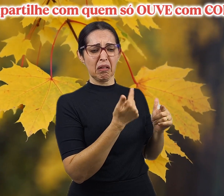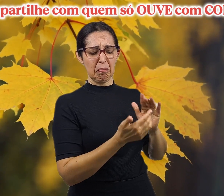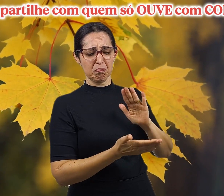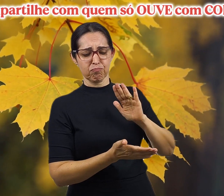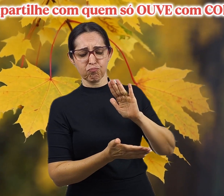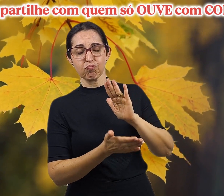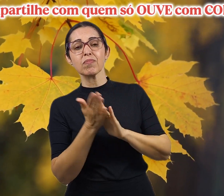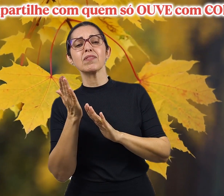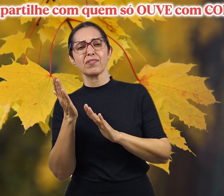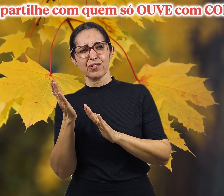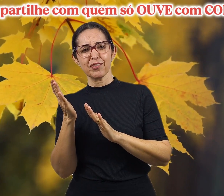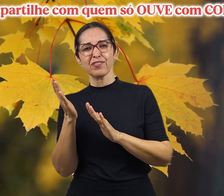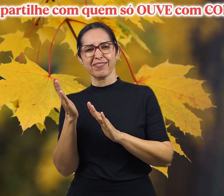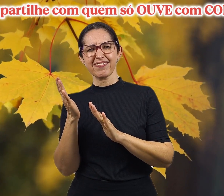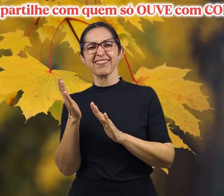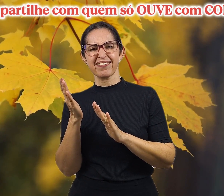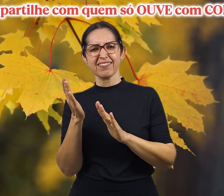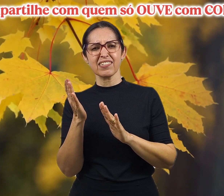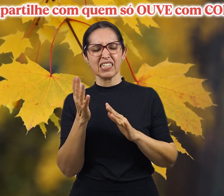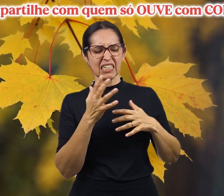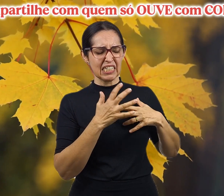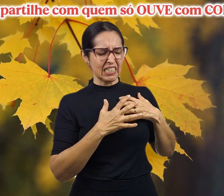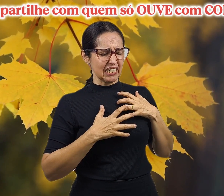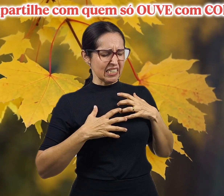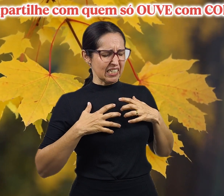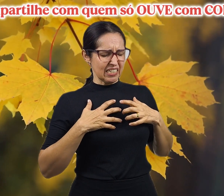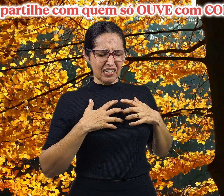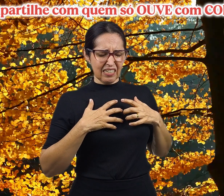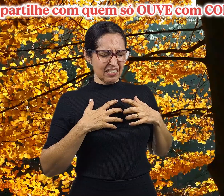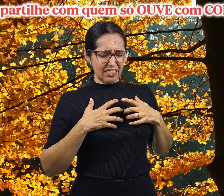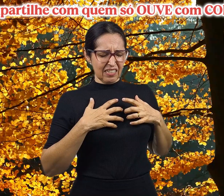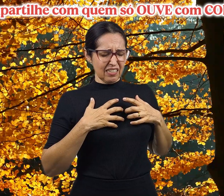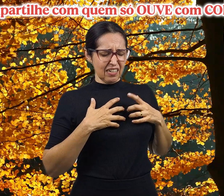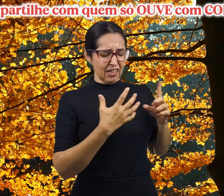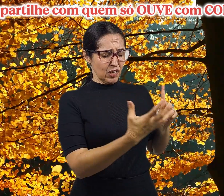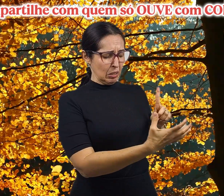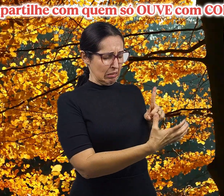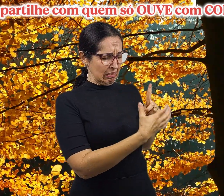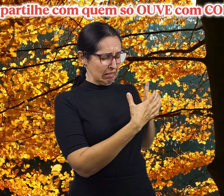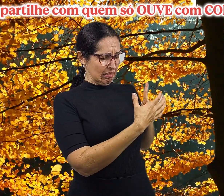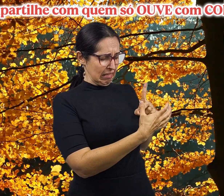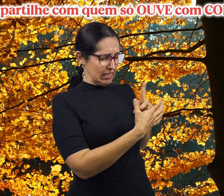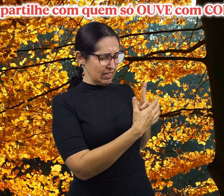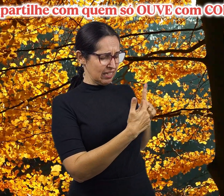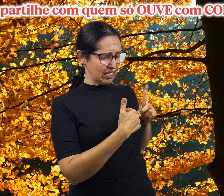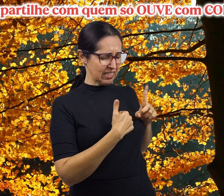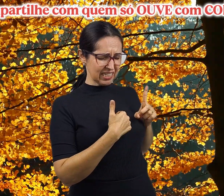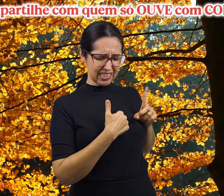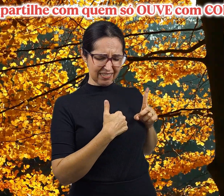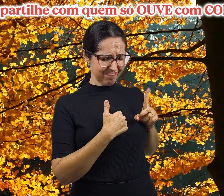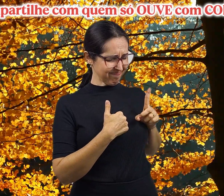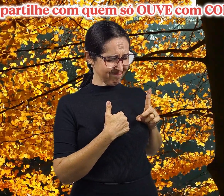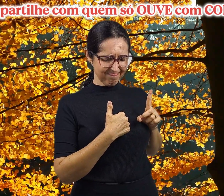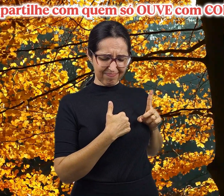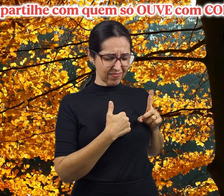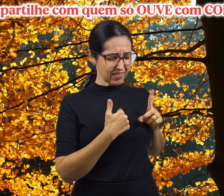Quantos de nós estávamos fugindo dos nossos problemas, dos nossos conflitos, das nossas convicções, das nossas